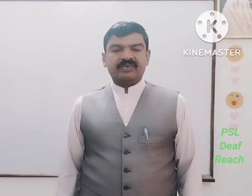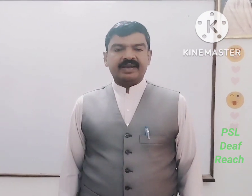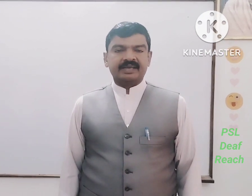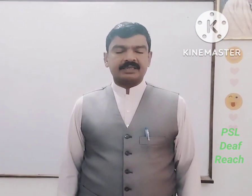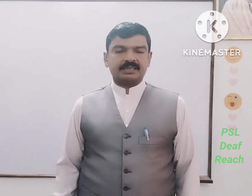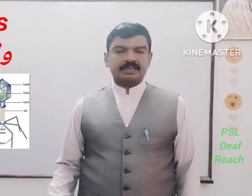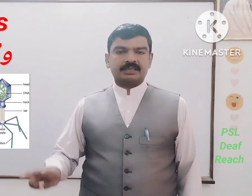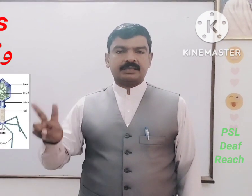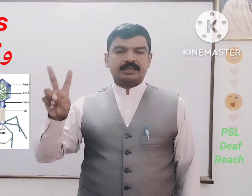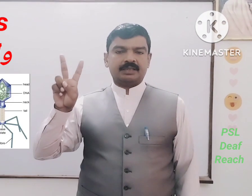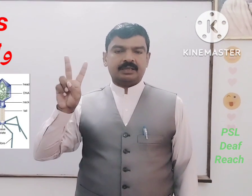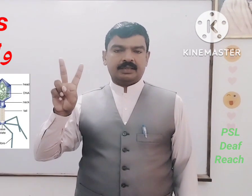वायरस,